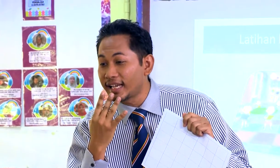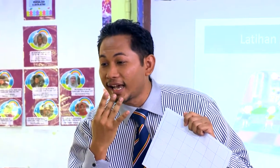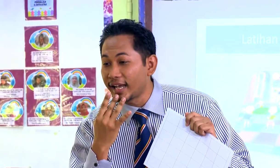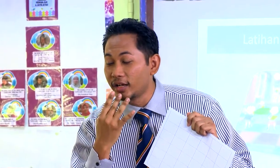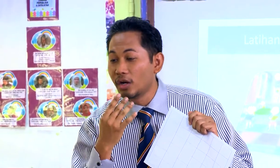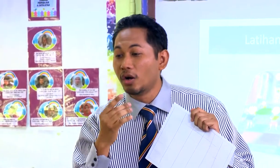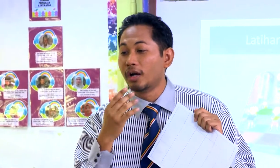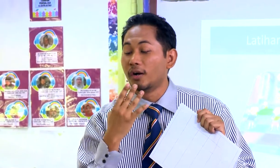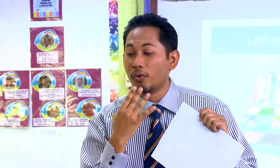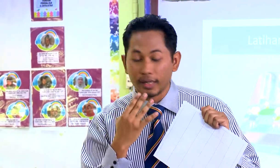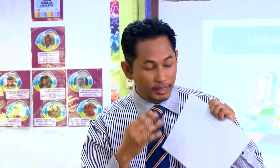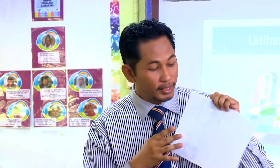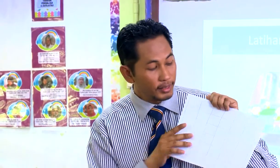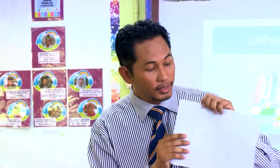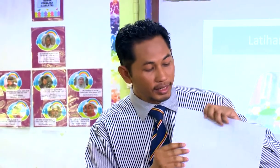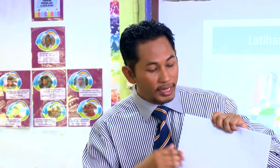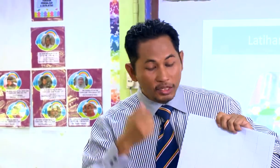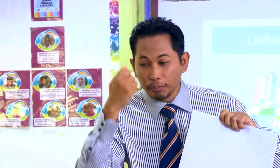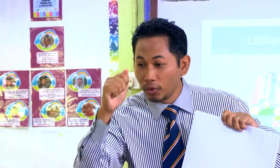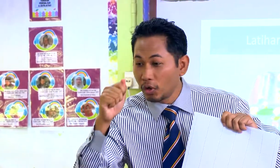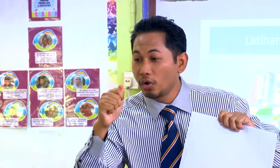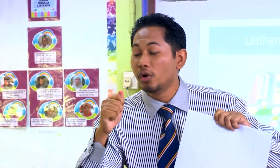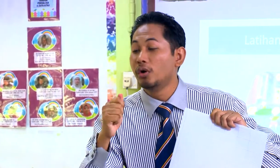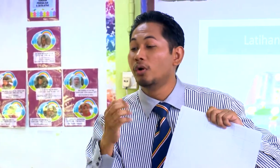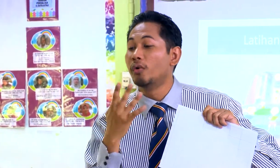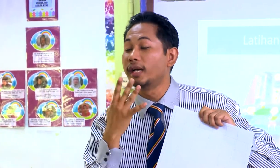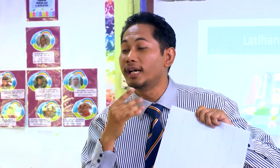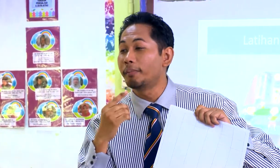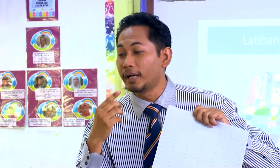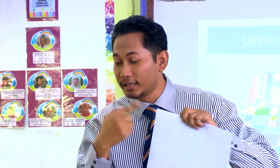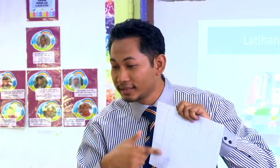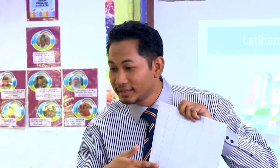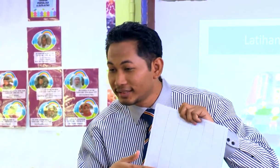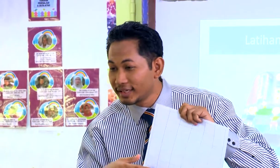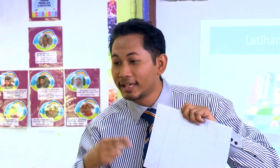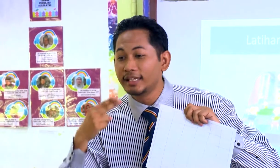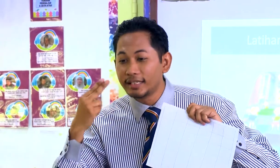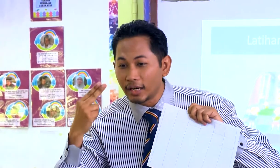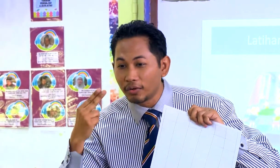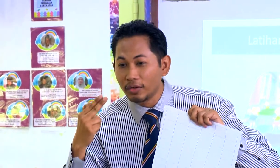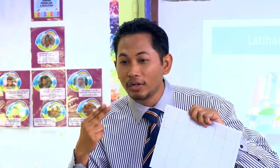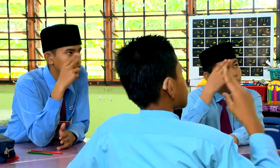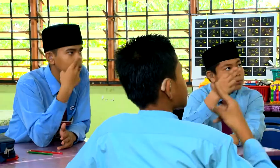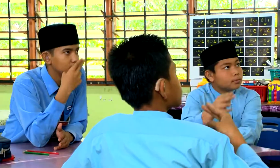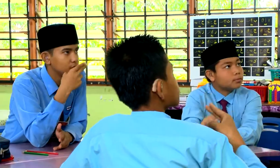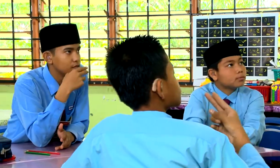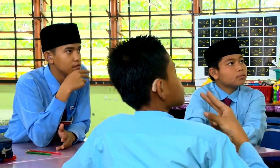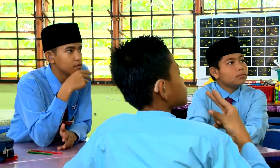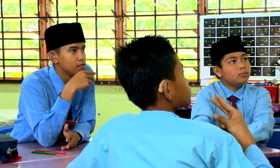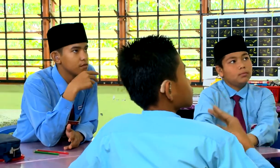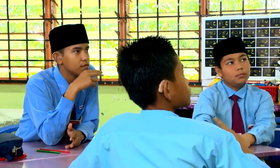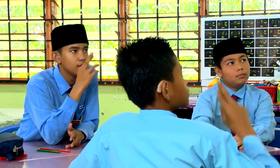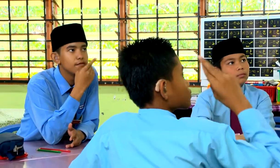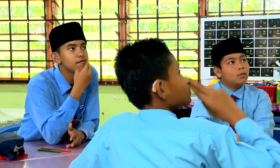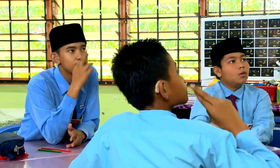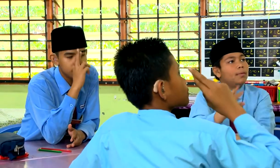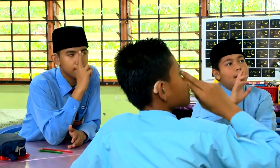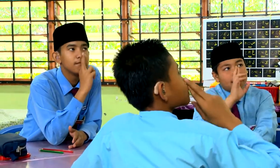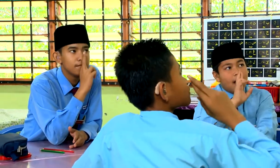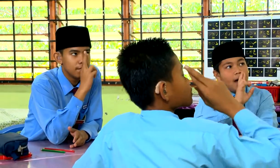colorkan warna. Color 10, warna apa? Hijau. Hijau. Nombor 5, warna